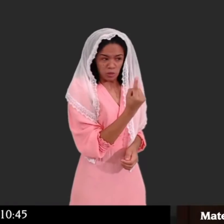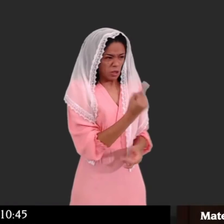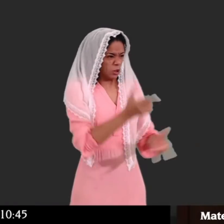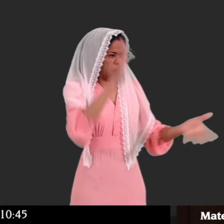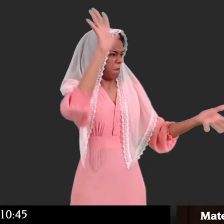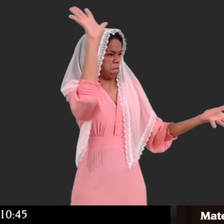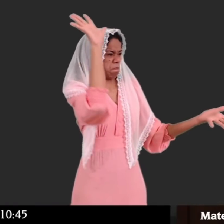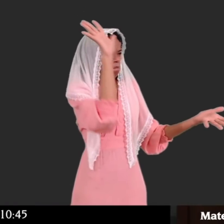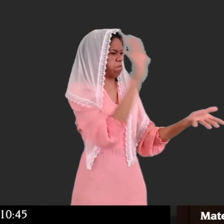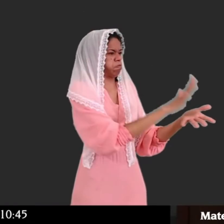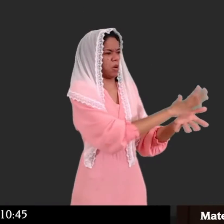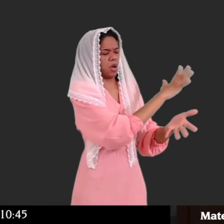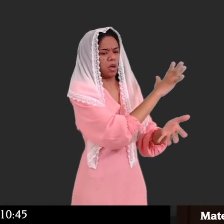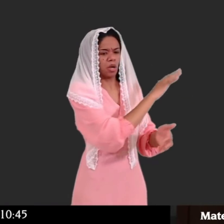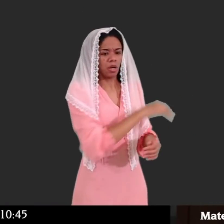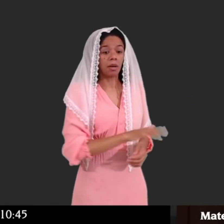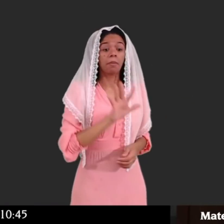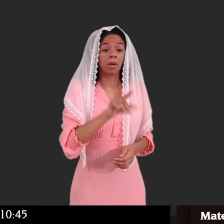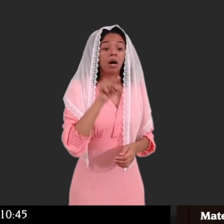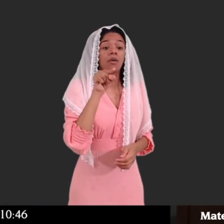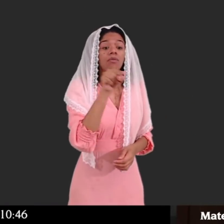vivo. Todavia você